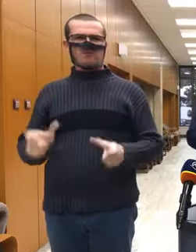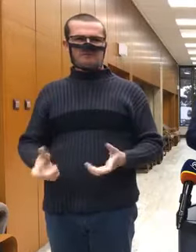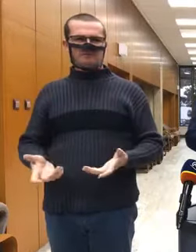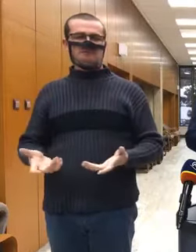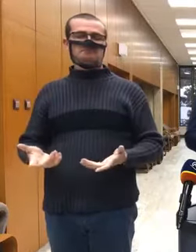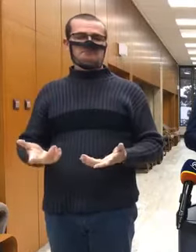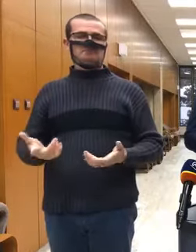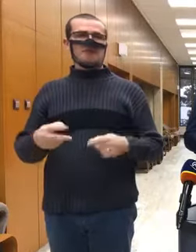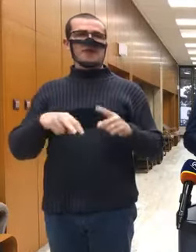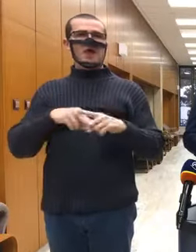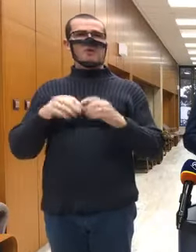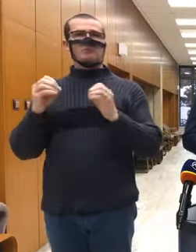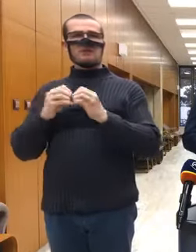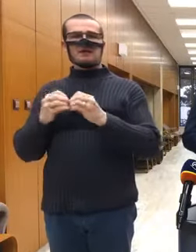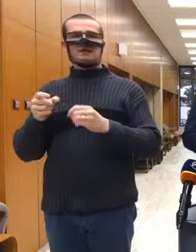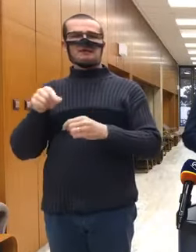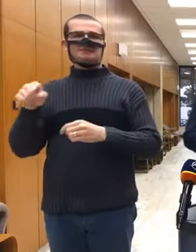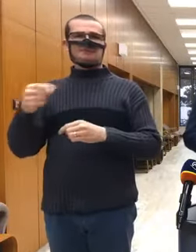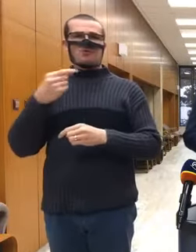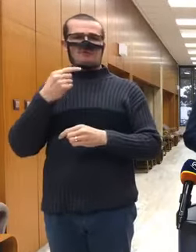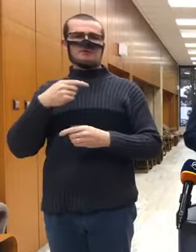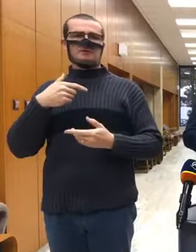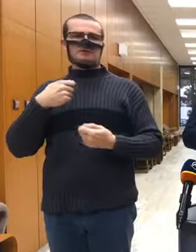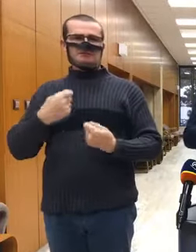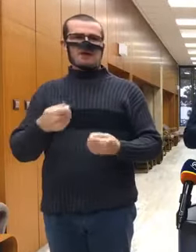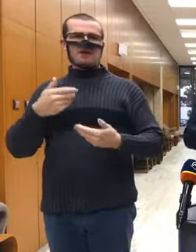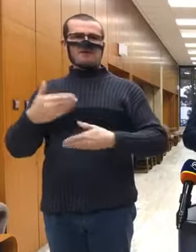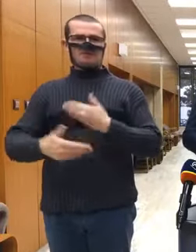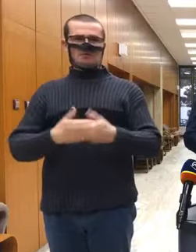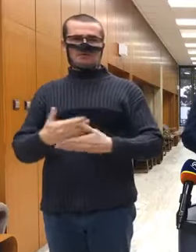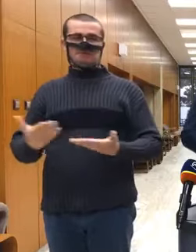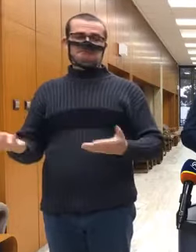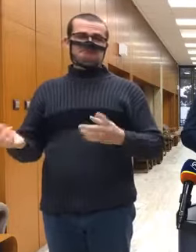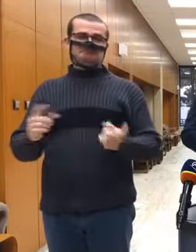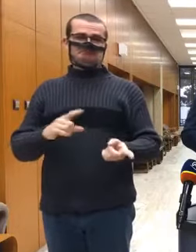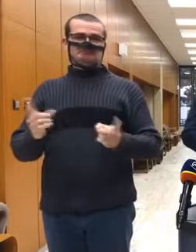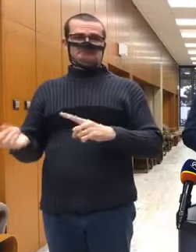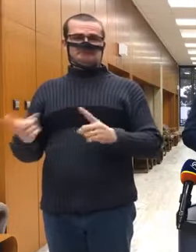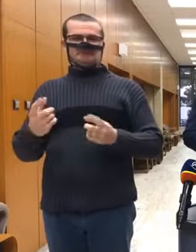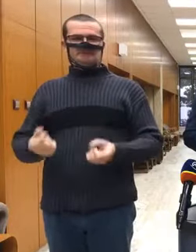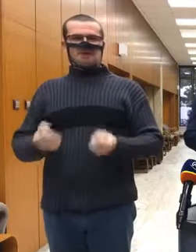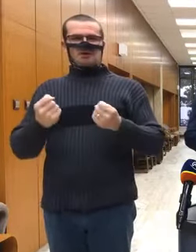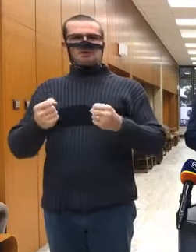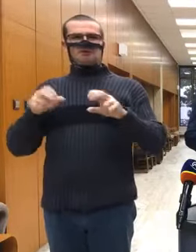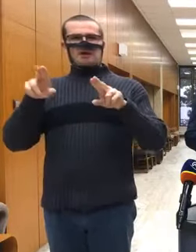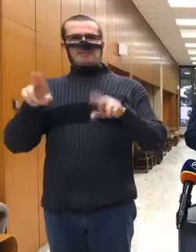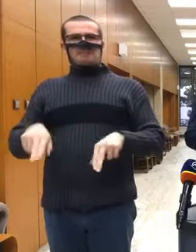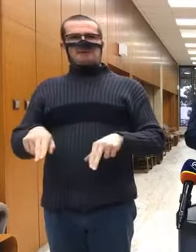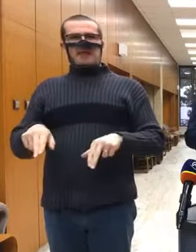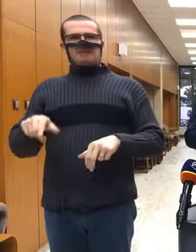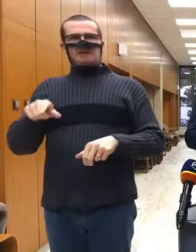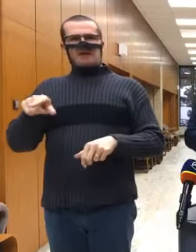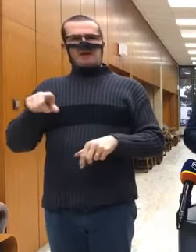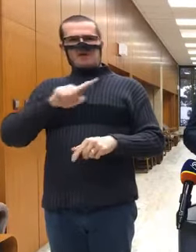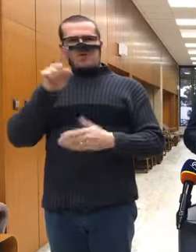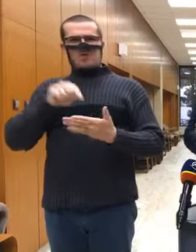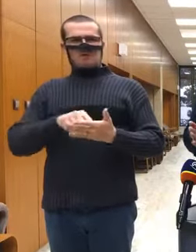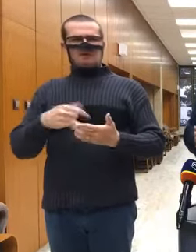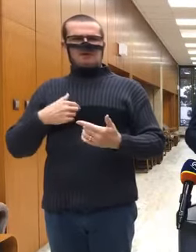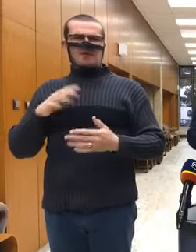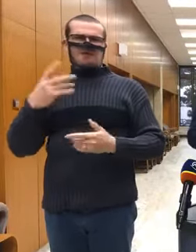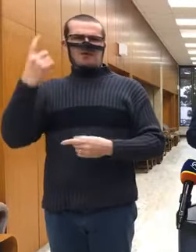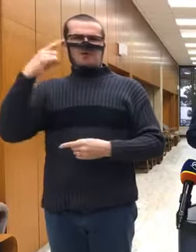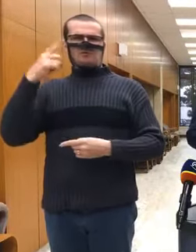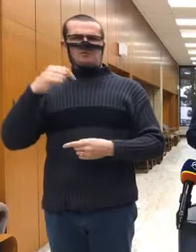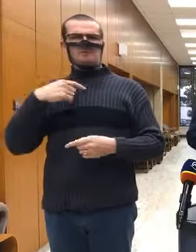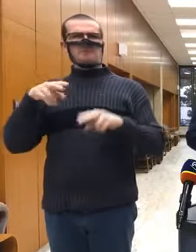Baraník hovorí, že s týmto sa dá fungovať. Ako teda vidíte, je to náročná právna otázka a ja nie som expert v